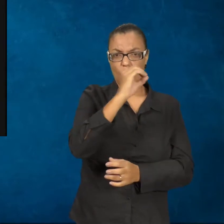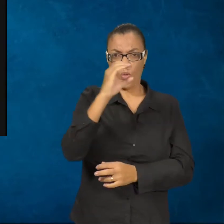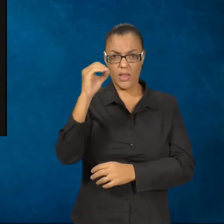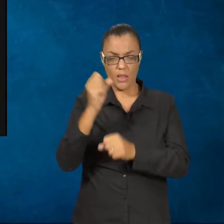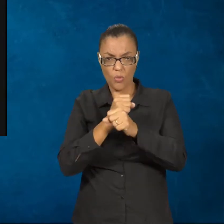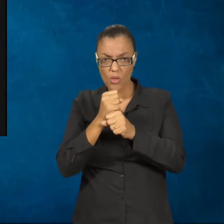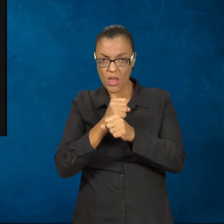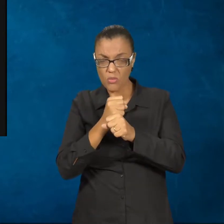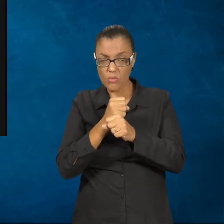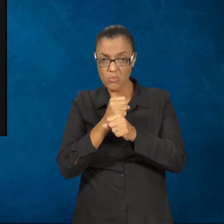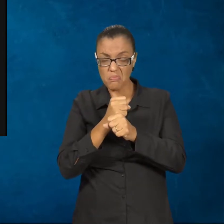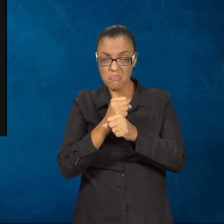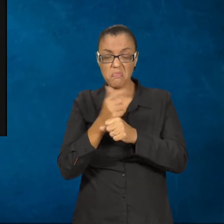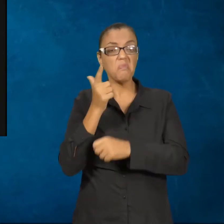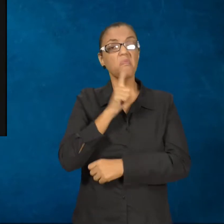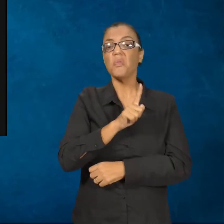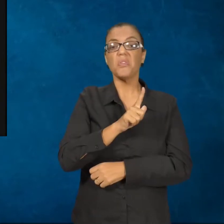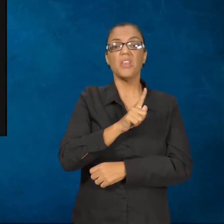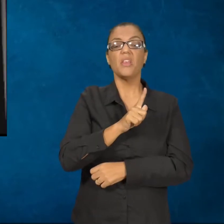quanto que alguém vai viver?